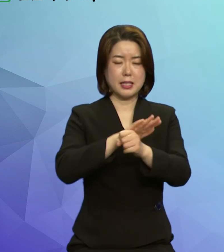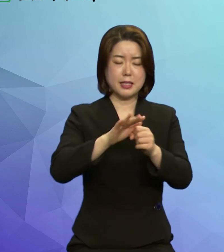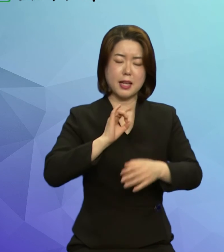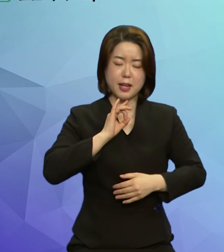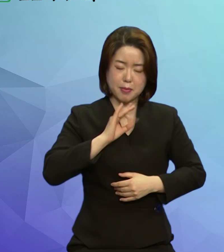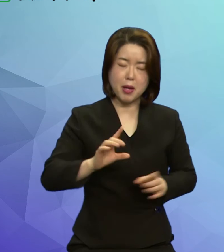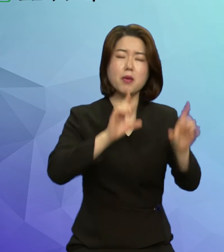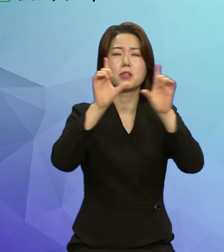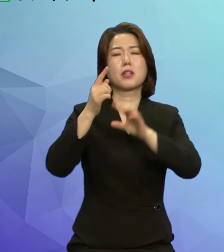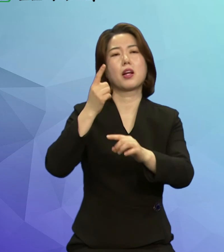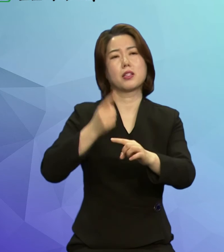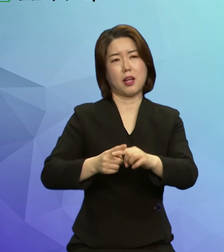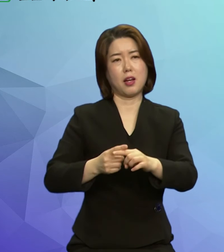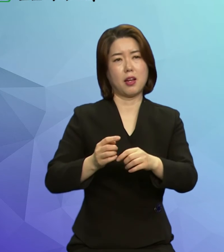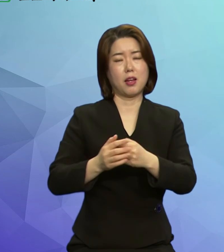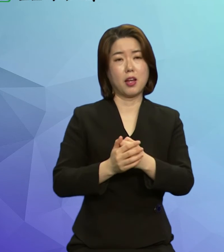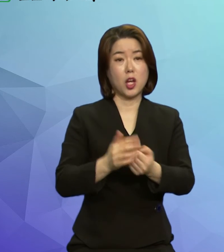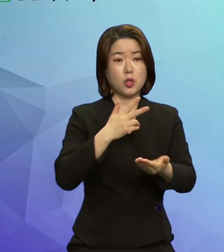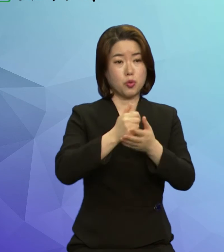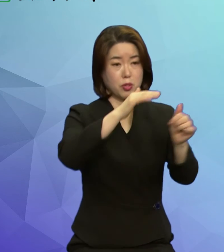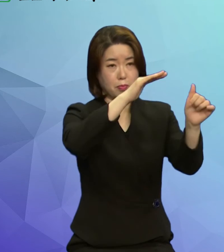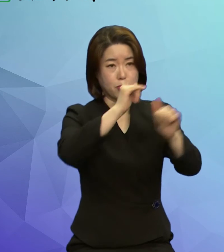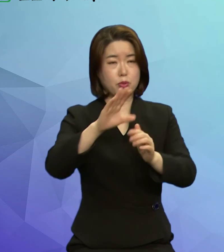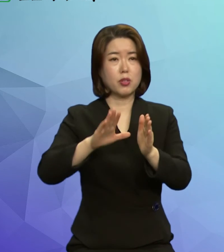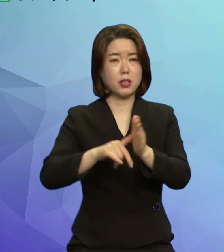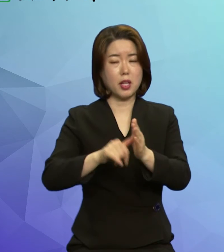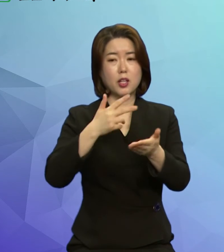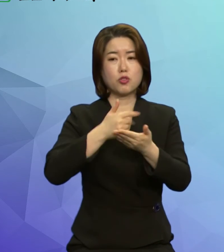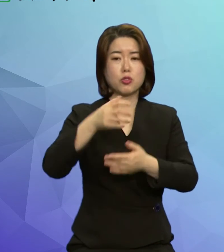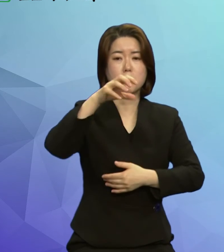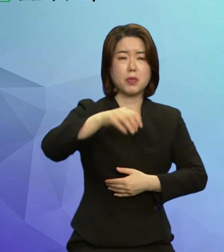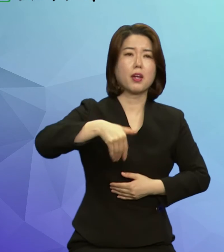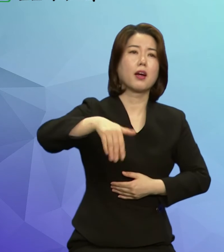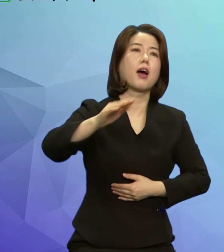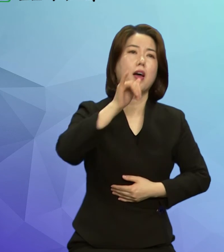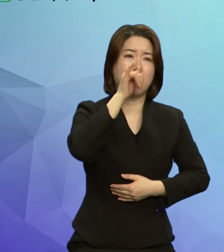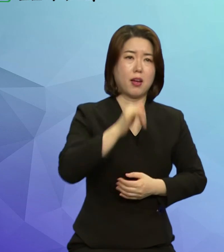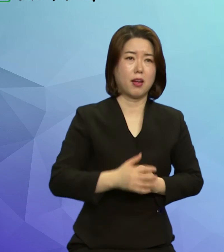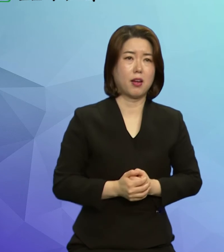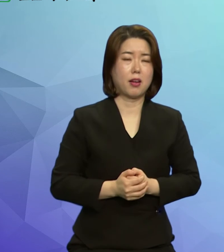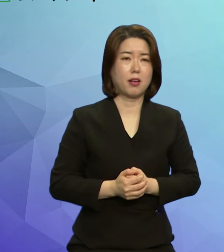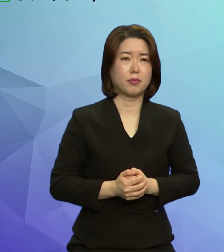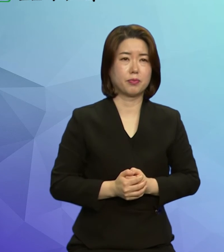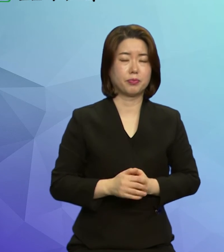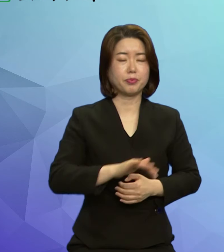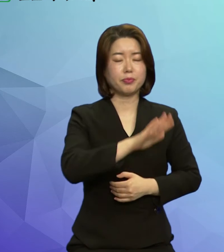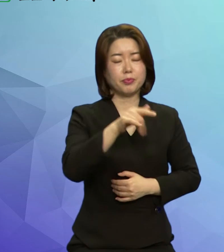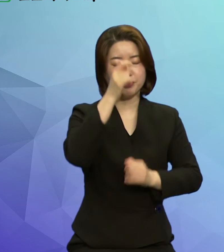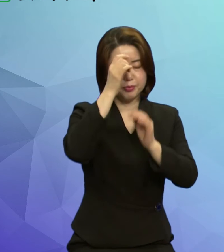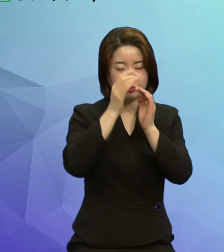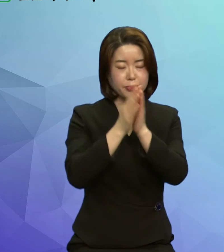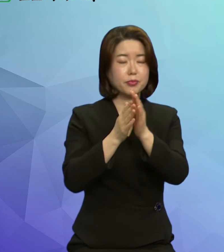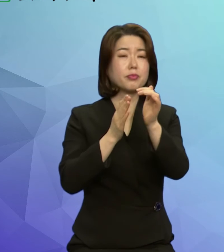하며 살다가 주님 오라 하실 때 주님께 가는 거죠. 우리 기도합시다.